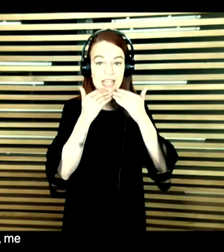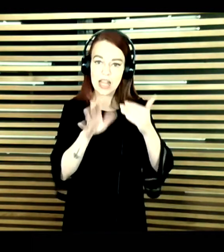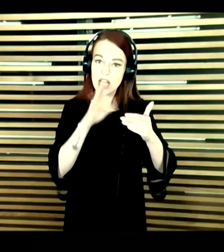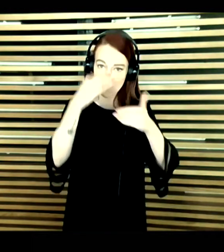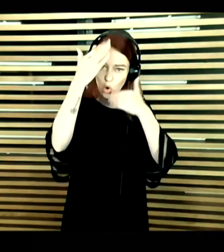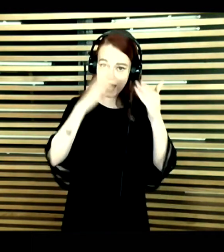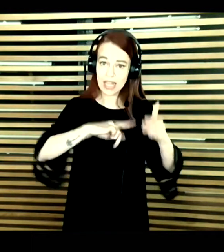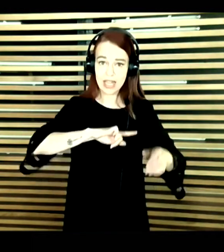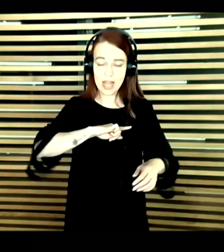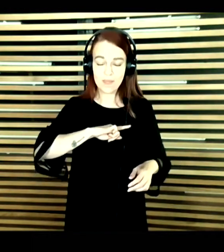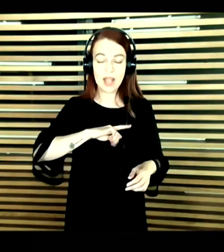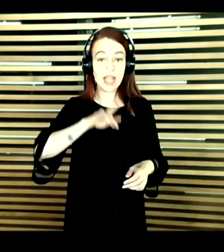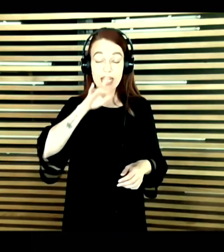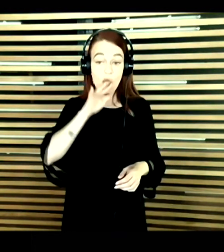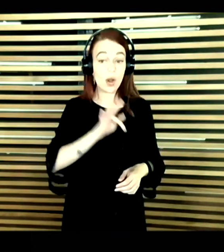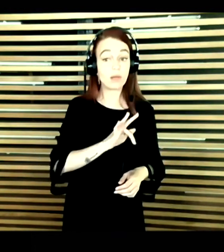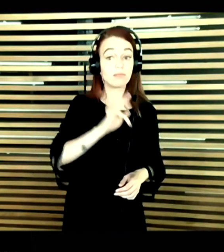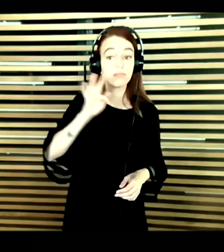y